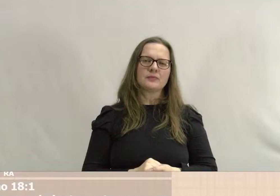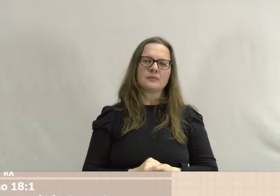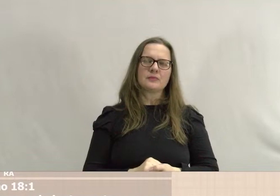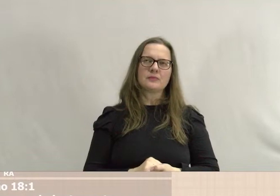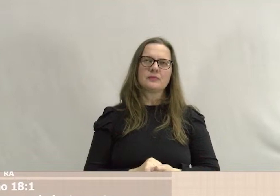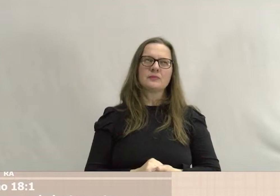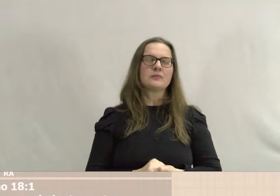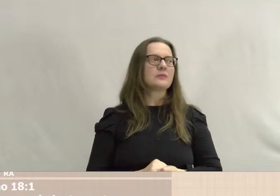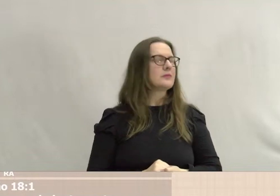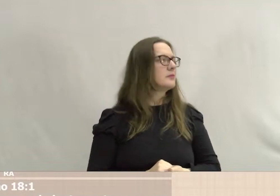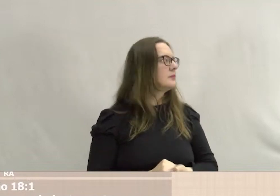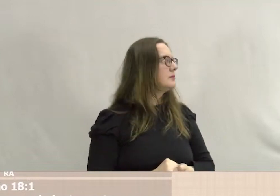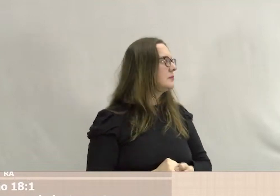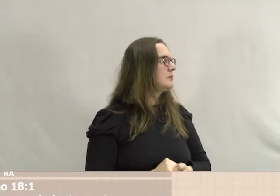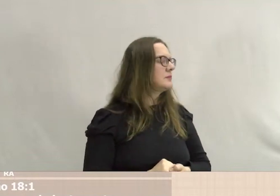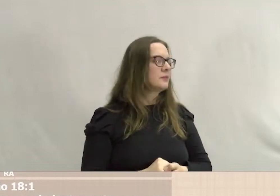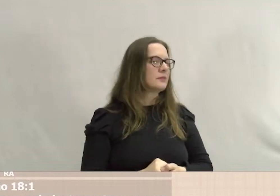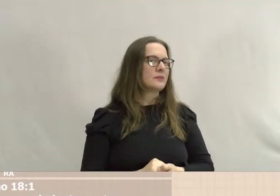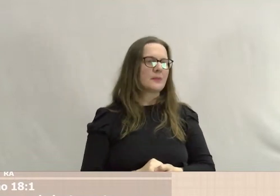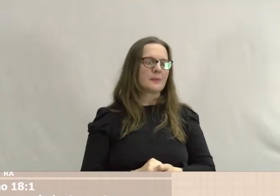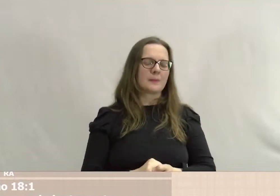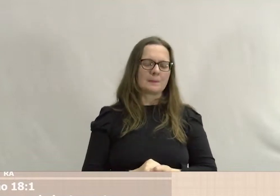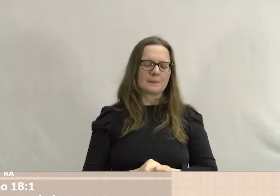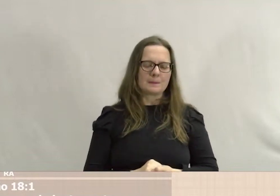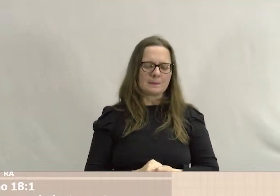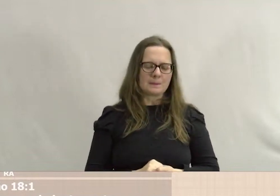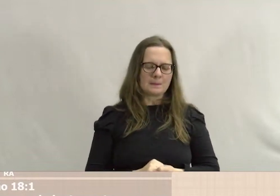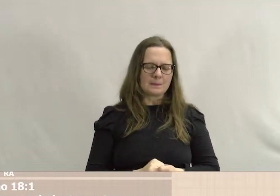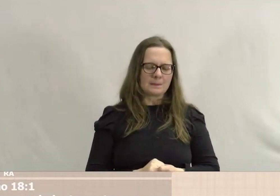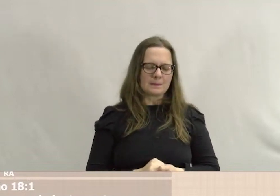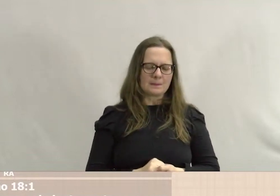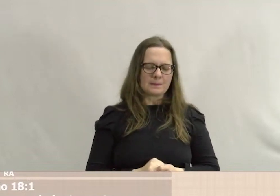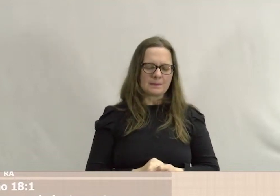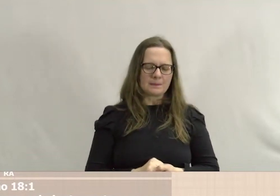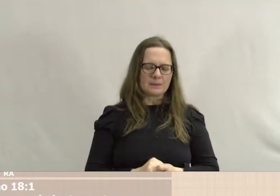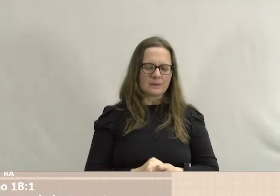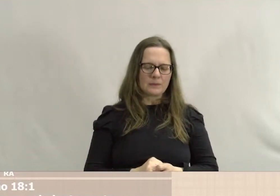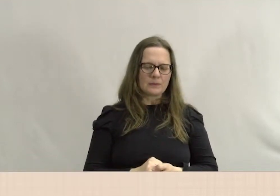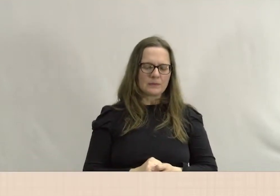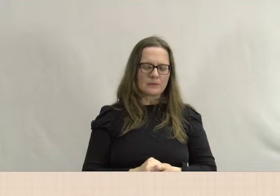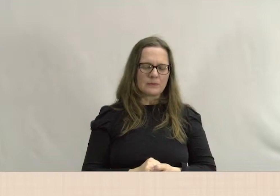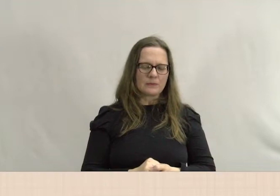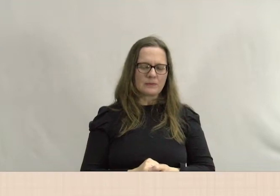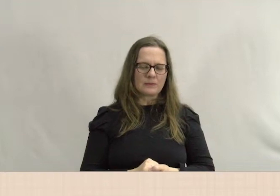Perguntou-lhe, perdão, tem alguma coisa errada aqui.